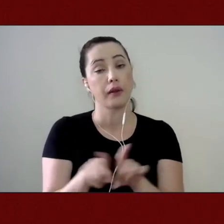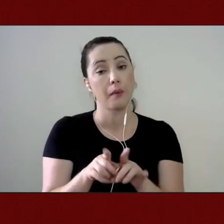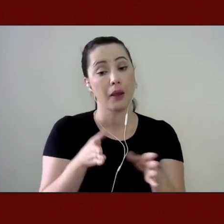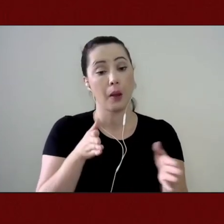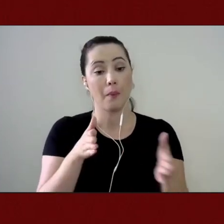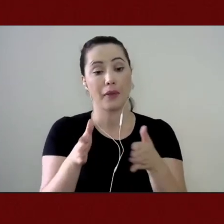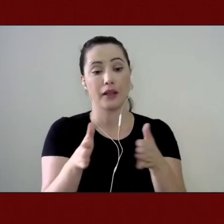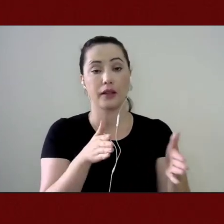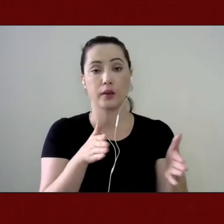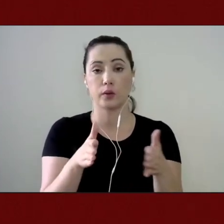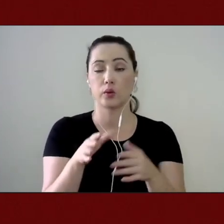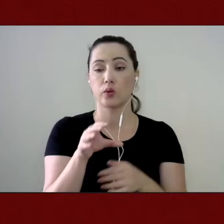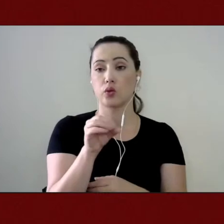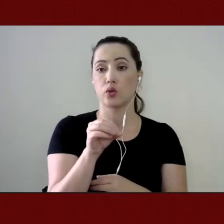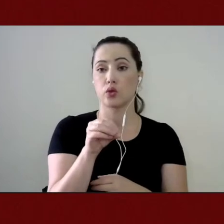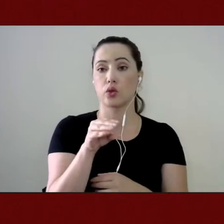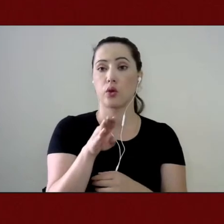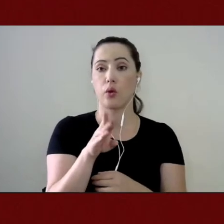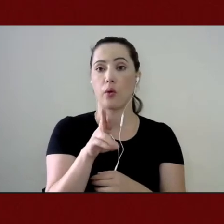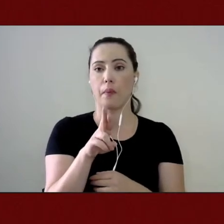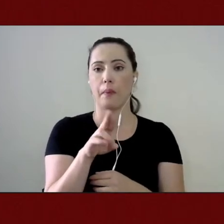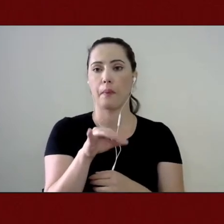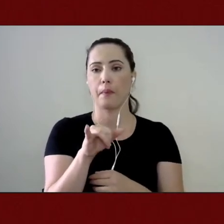de forte anti-intelectualismo